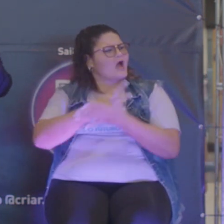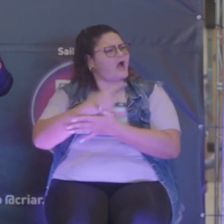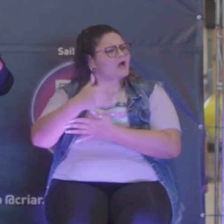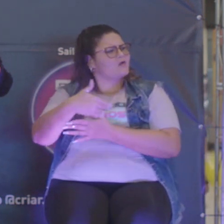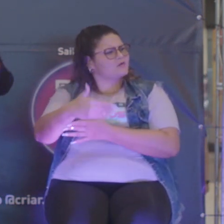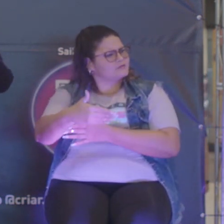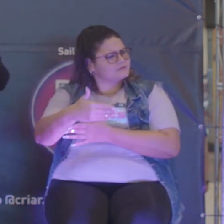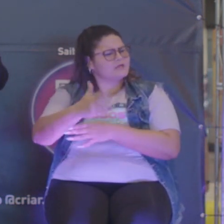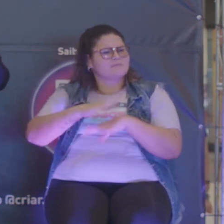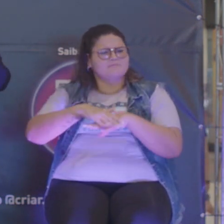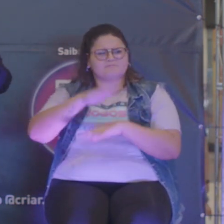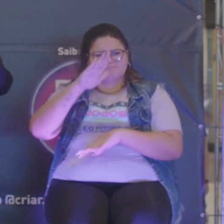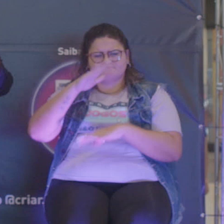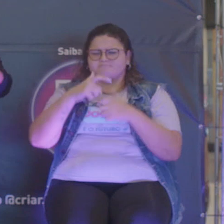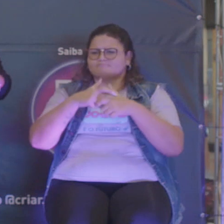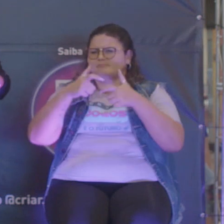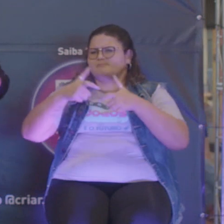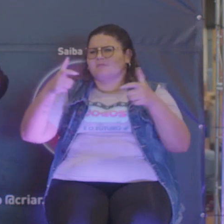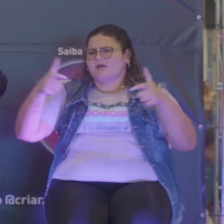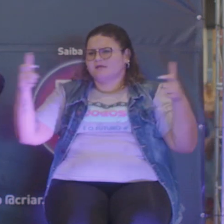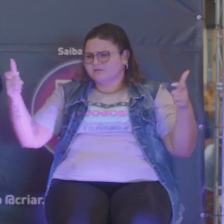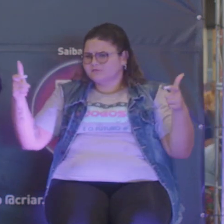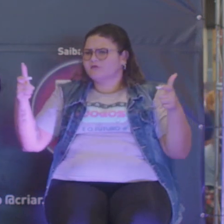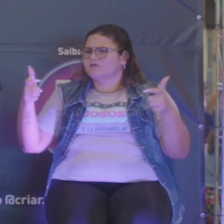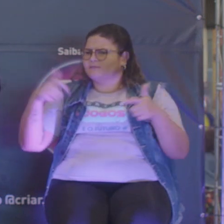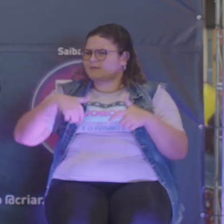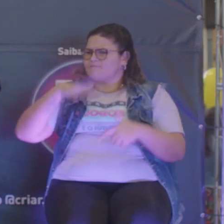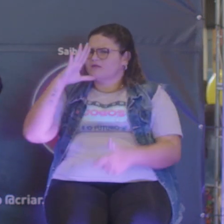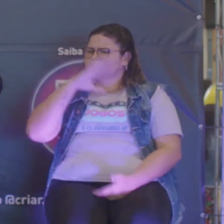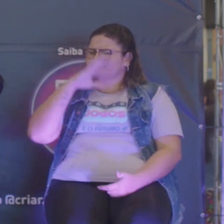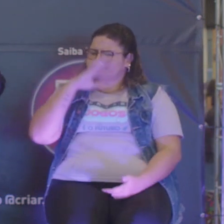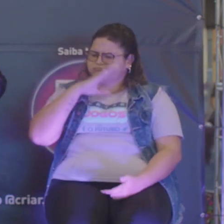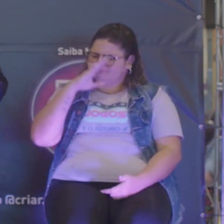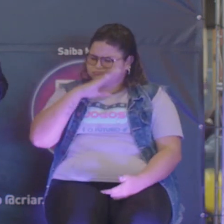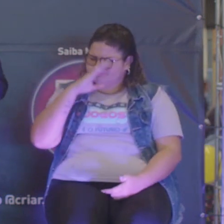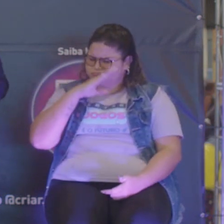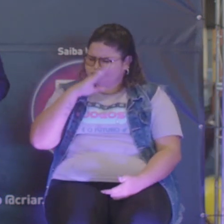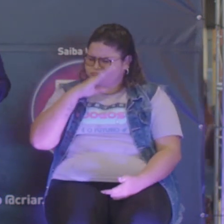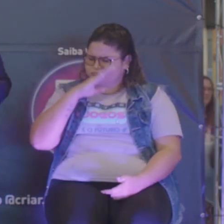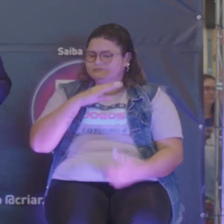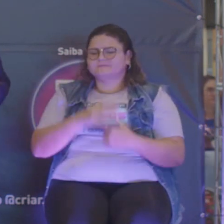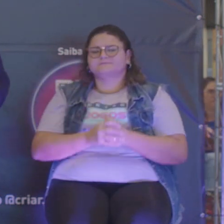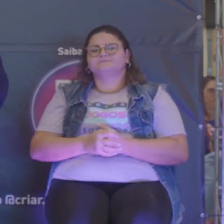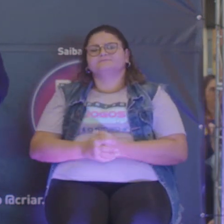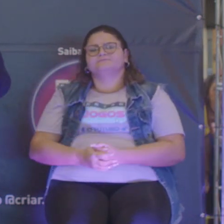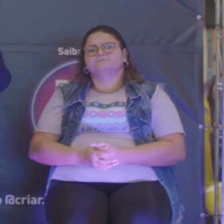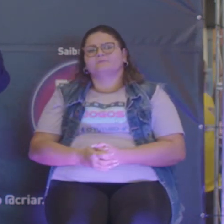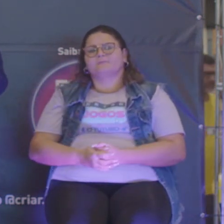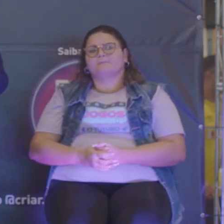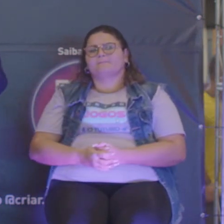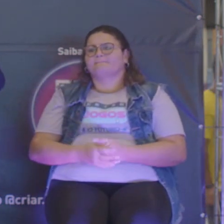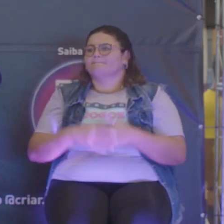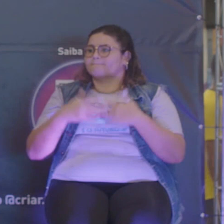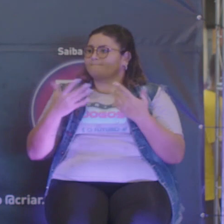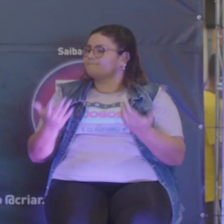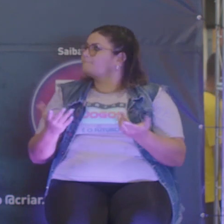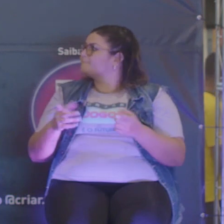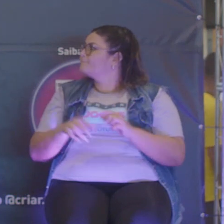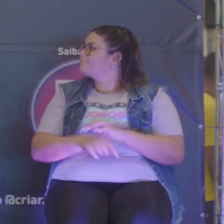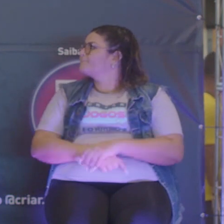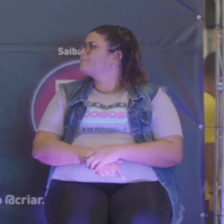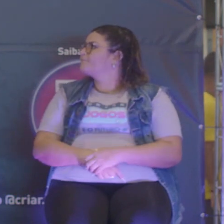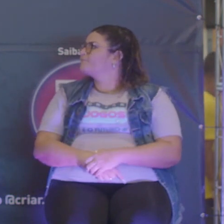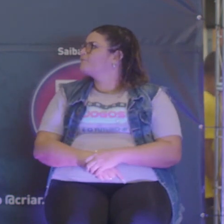de uma forma muito maior e mais acelerada. Acredito muito que isso aqui foi o start, né? E acho que é bacana também a gente